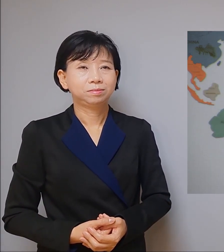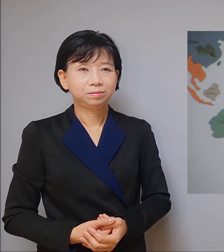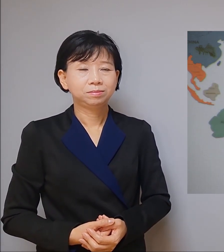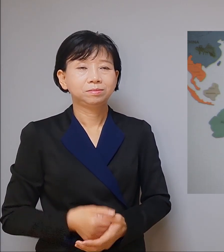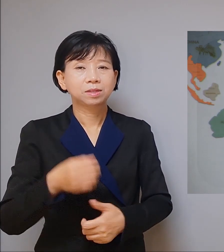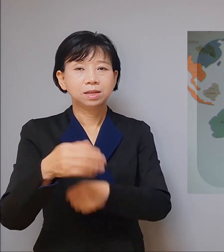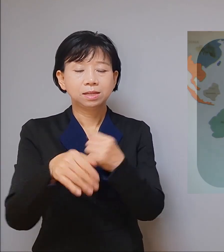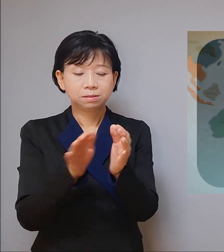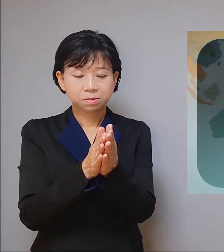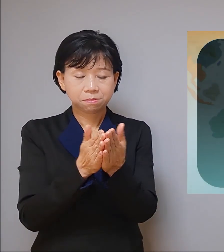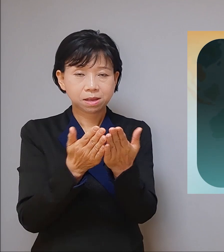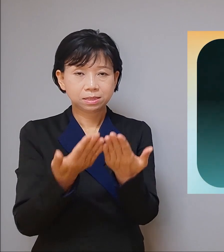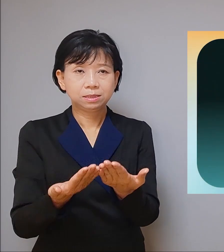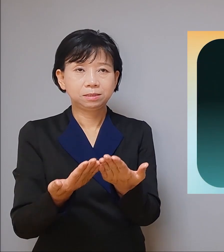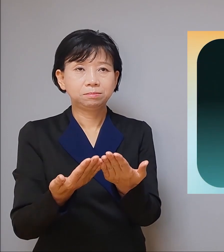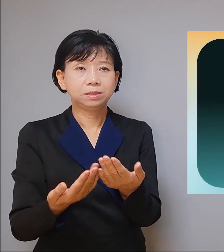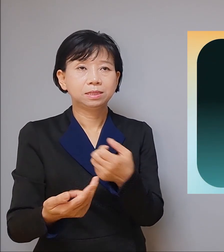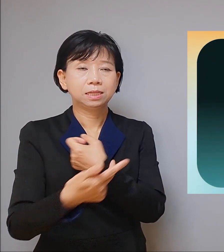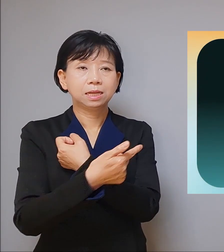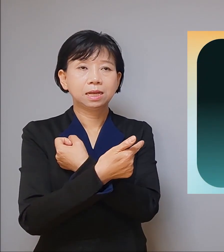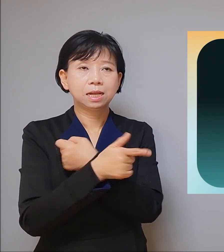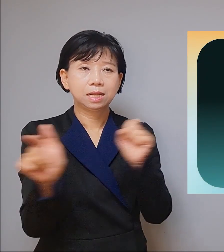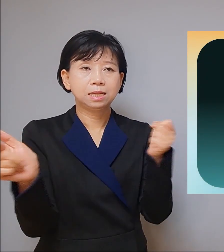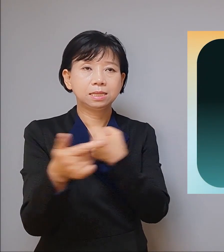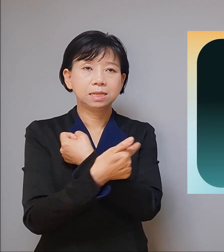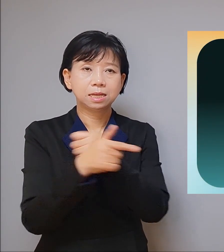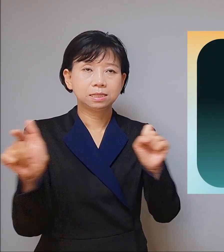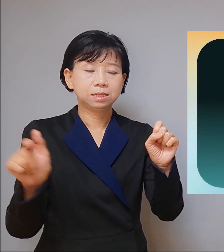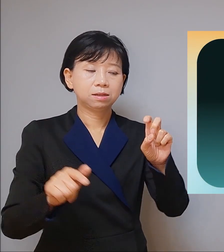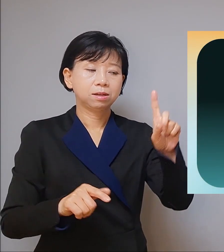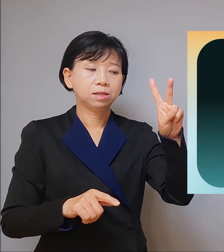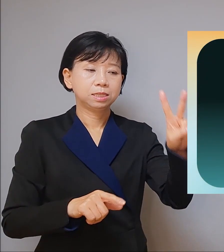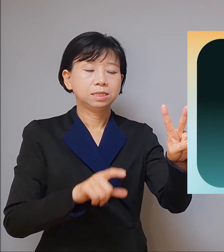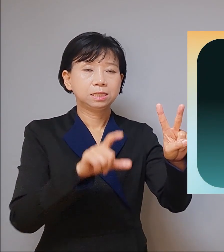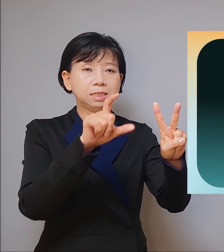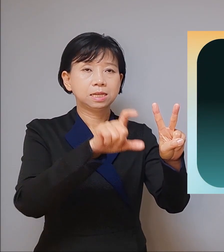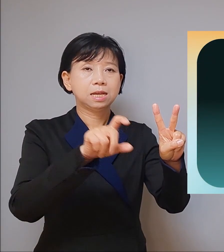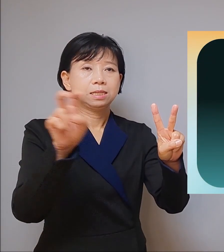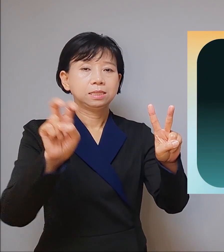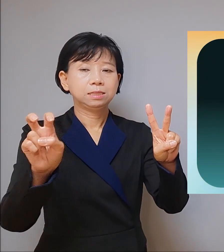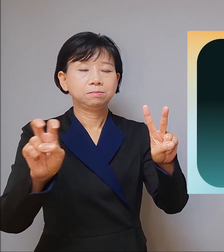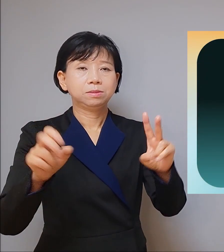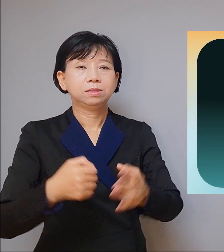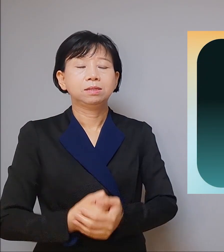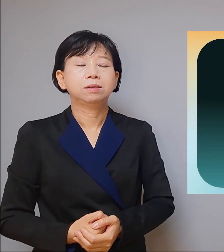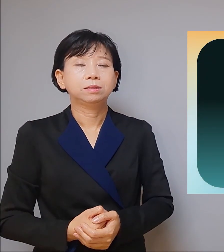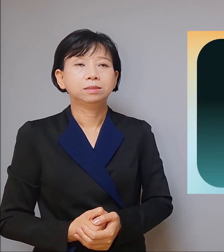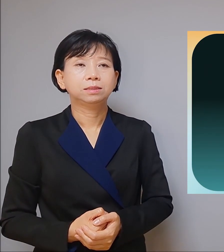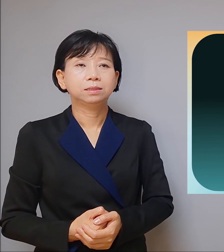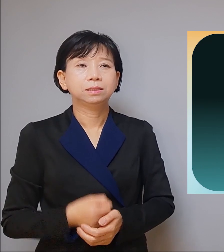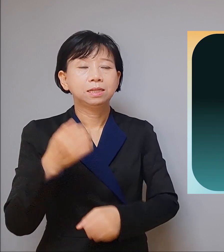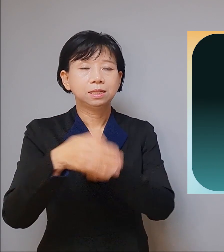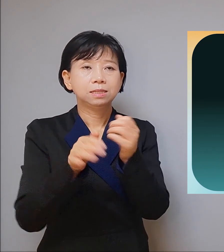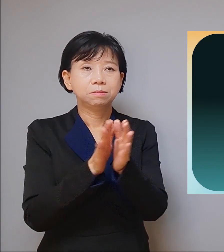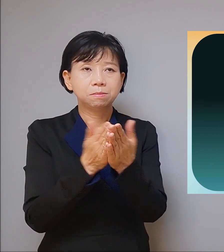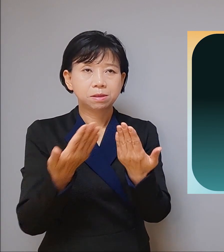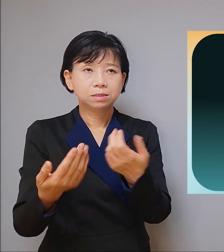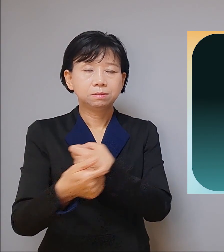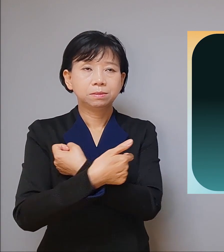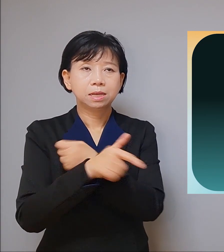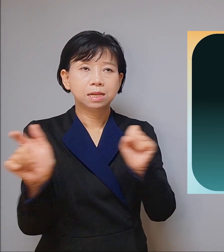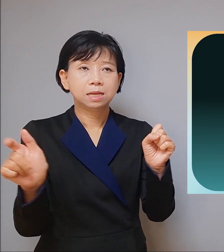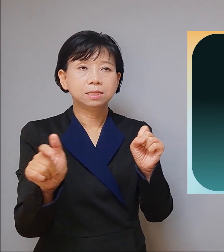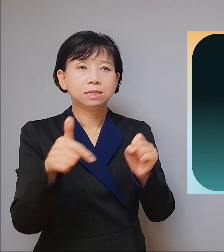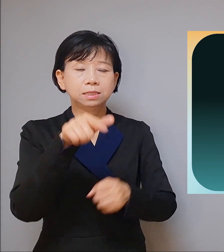네, 우리 하나님의 말씀 갈라디아서 2장 20절 말씀을 보도록 하겠습니다. 은혜 받으실 하나님의 말씀